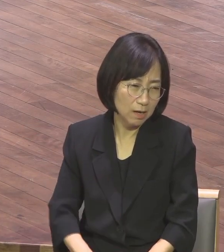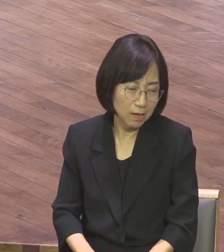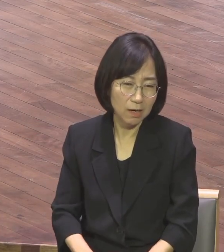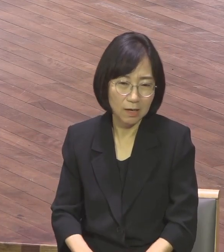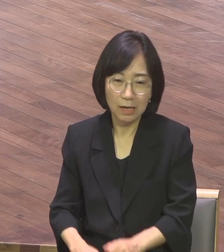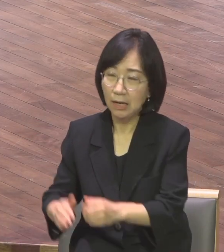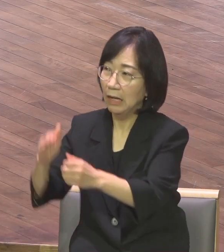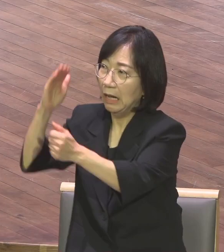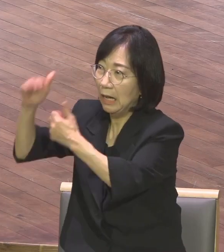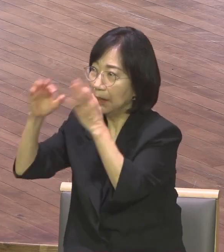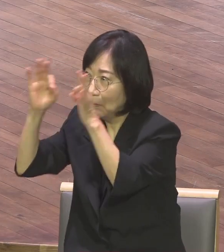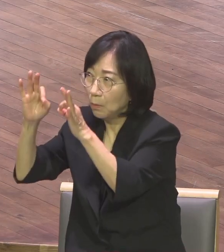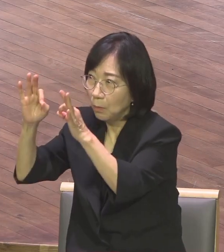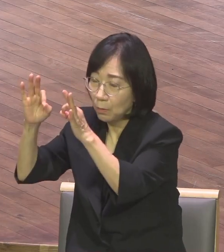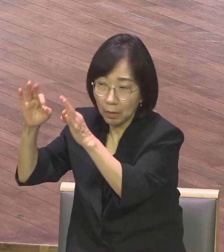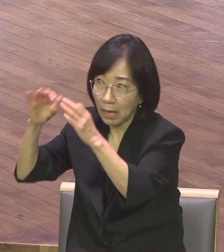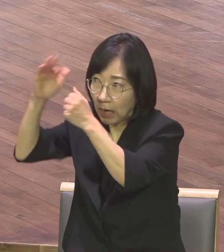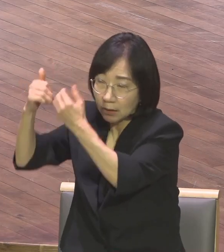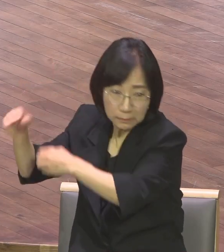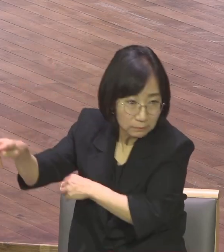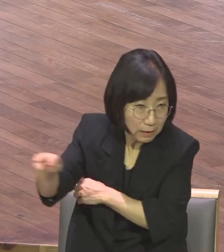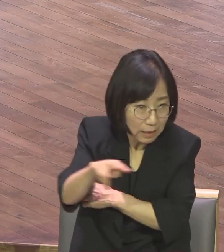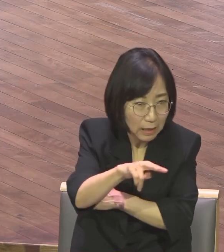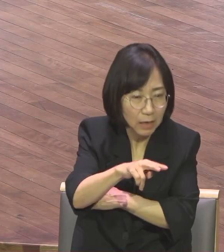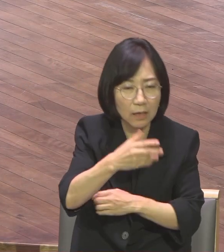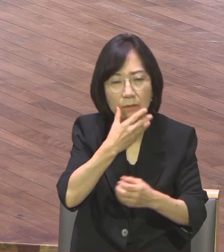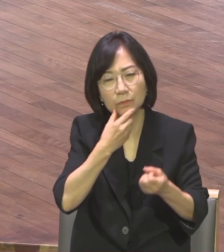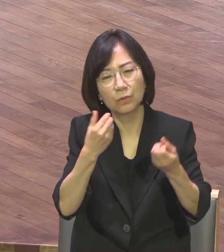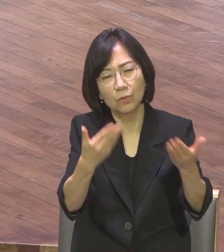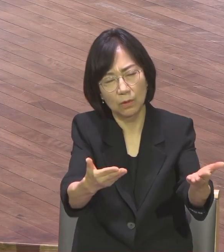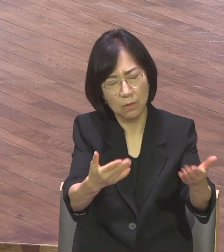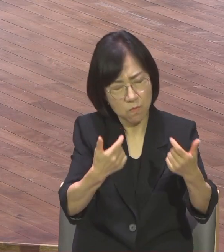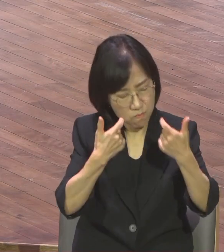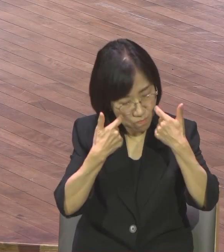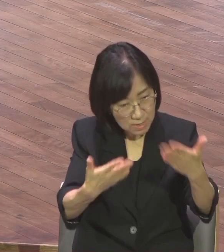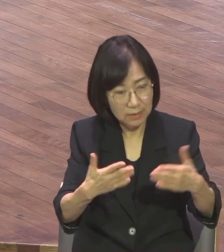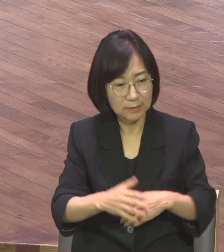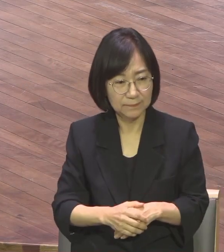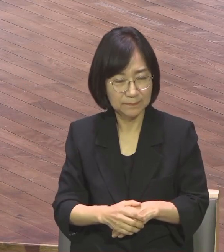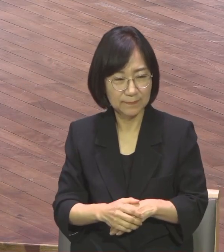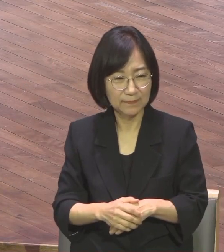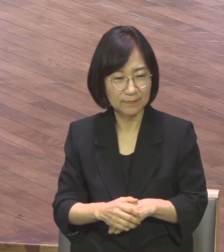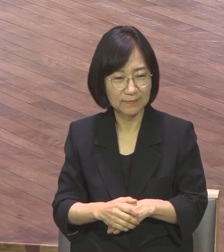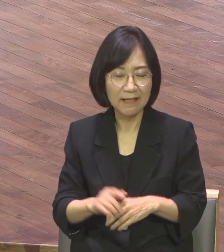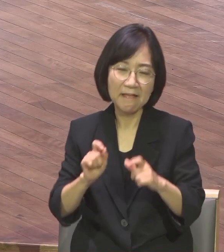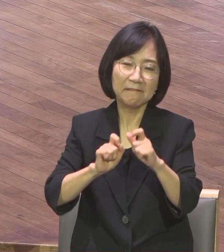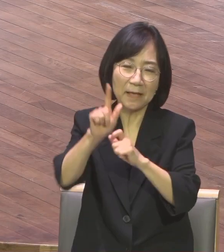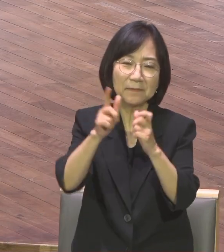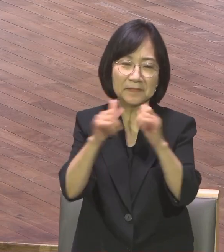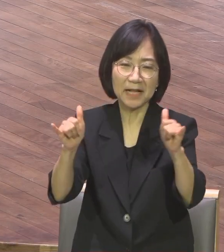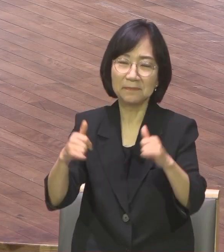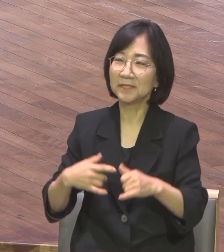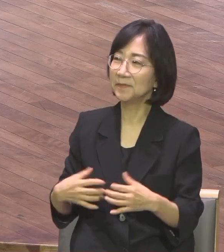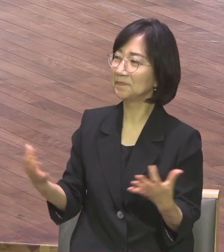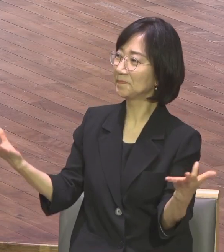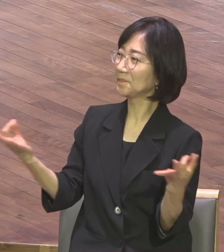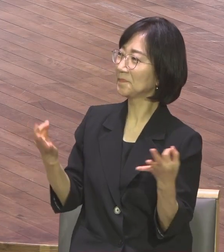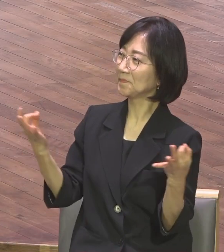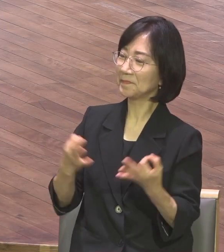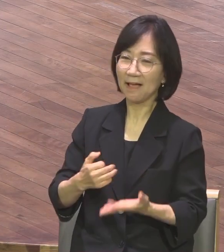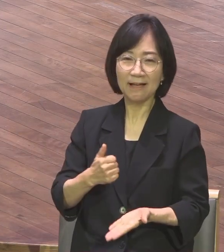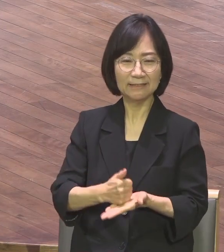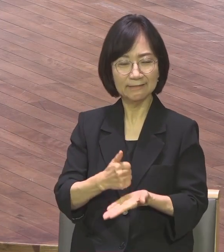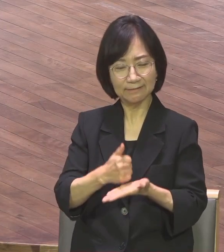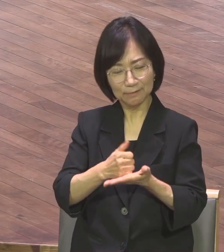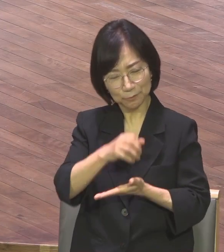누구에게 축복하시겠냐고 사람에게 보이려고 누구나 다 그러지요. 사람이 안 알아주면